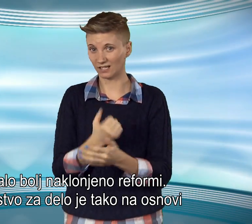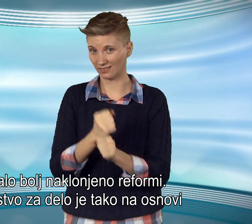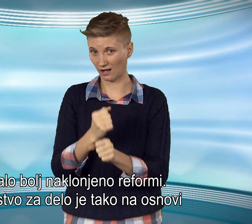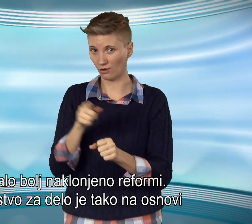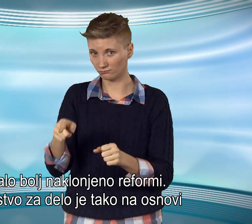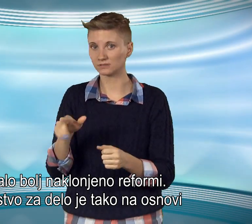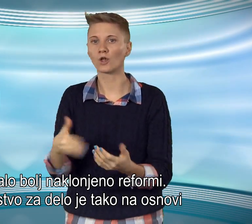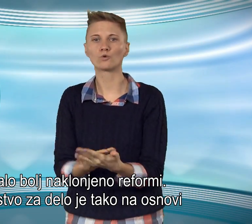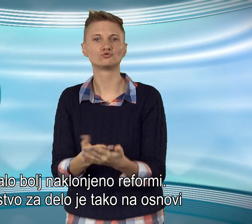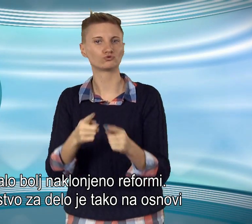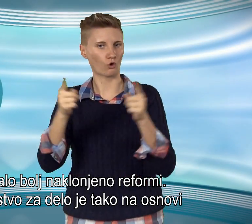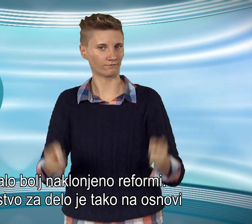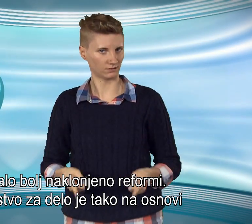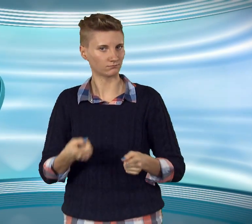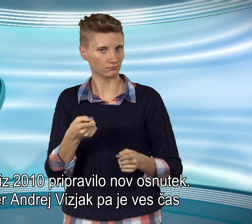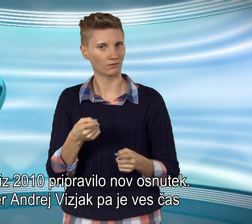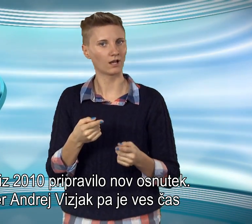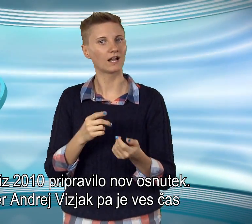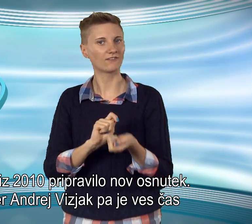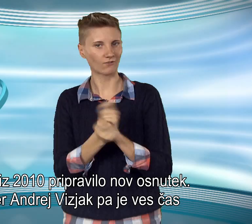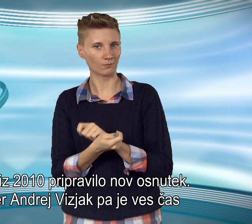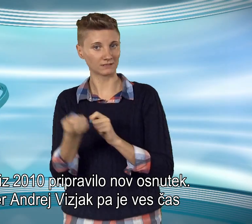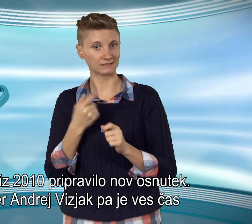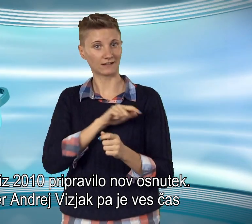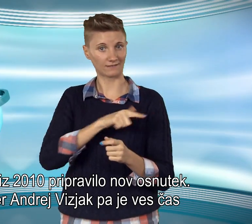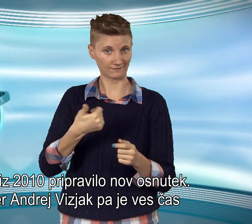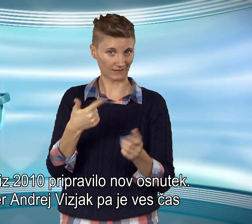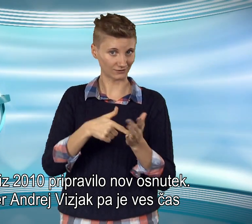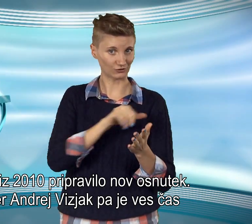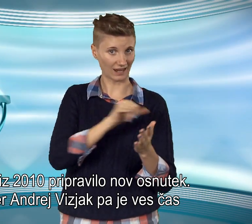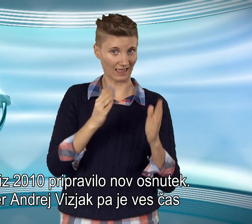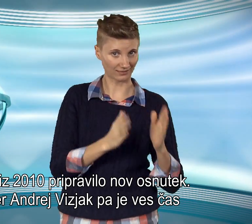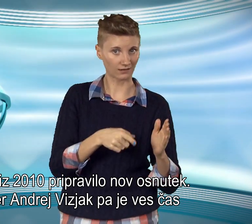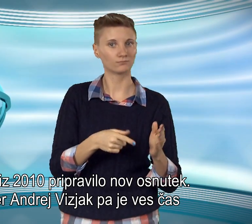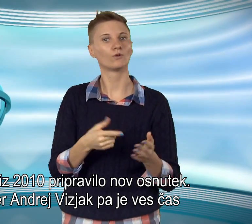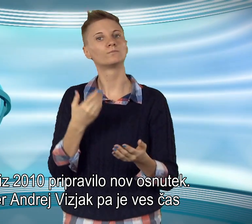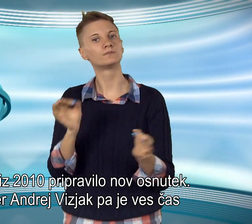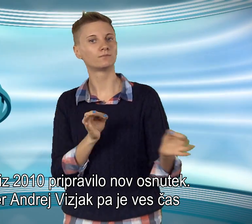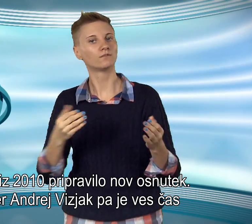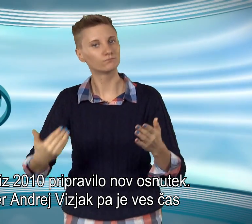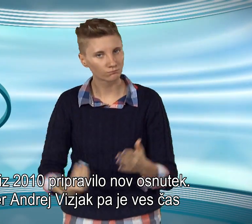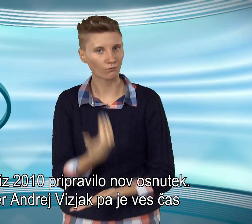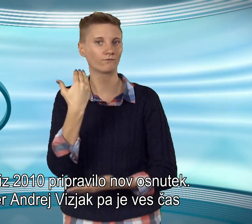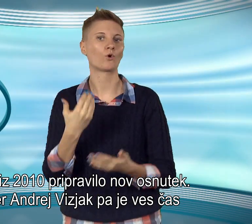Ministrstvo za delo je tako na osnovi reforme iz leta 2010 pripravilo nov osnutek.